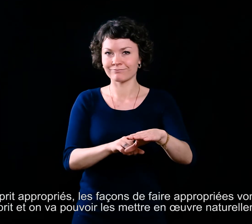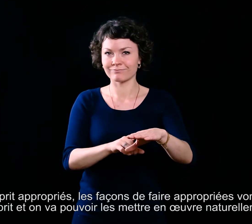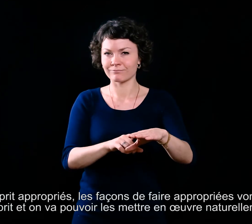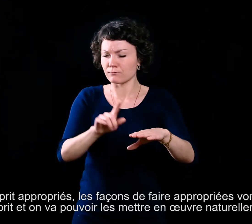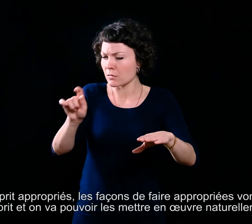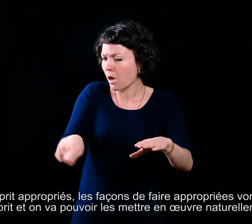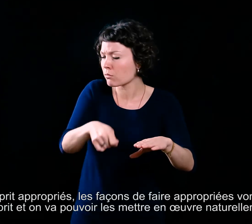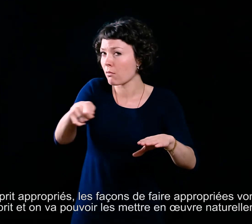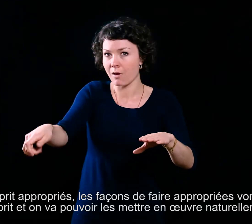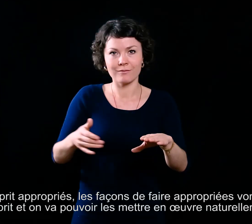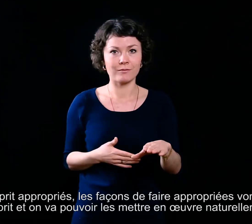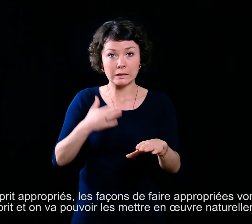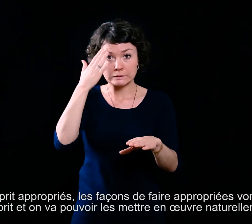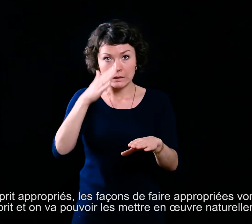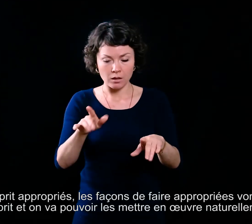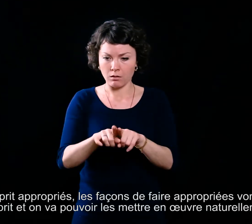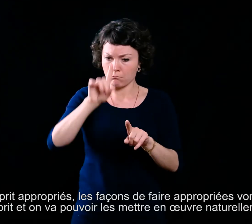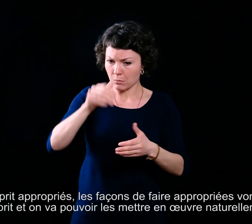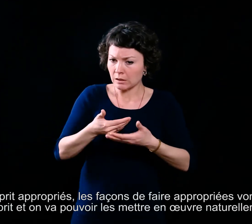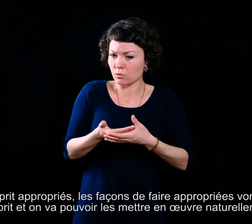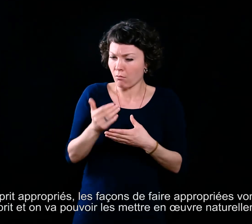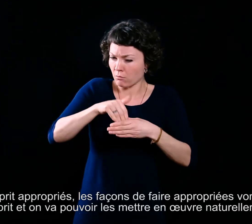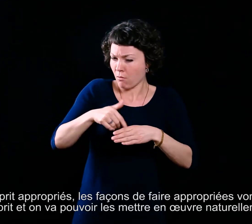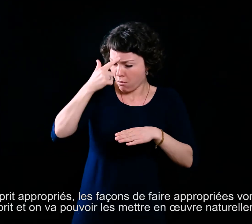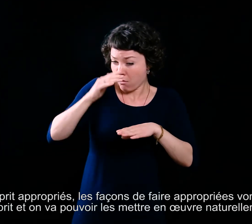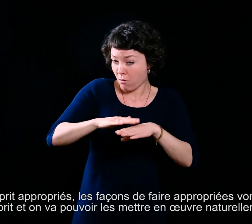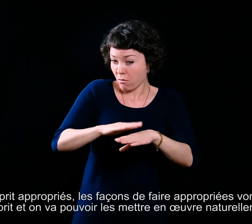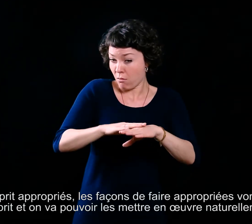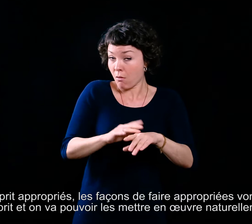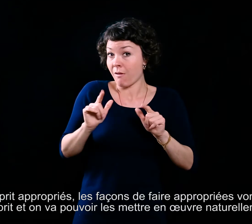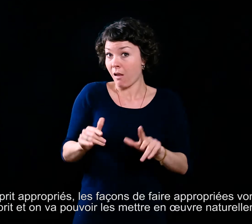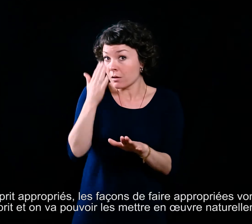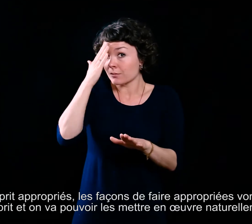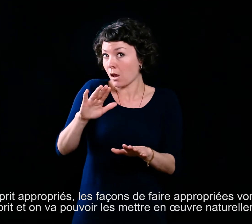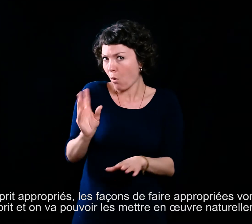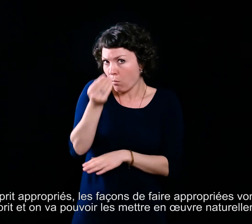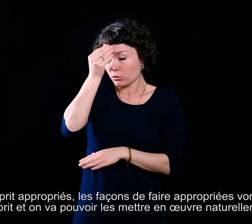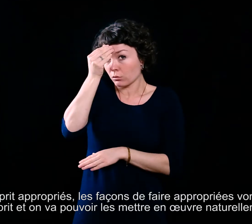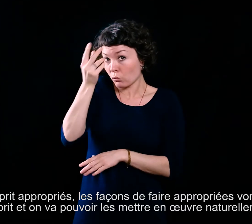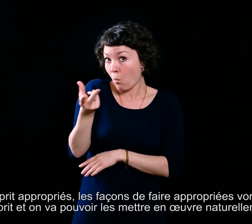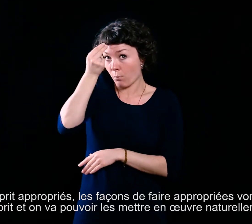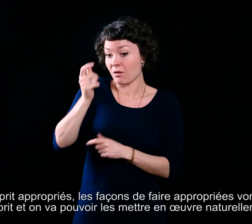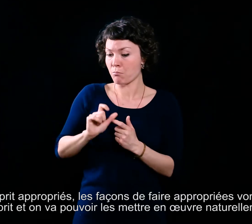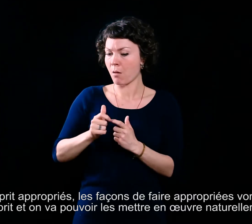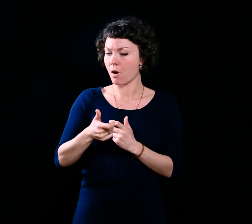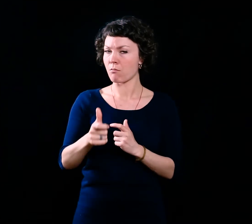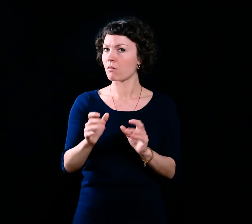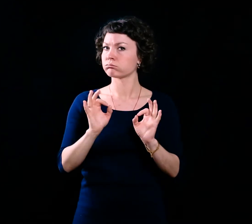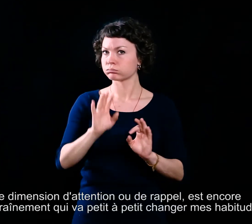les états d'esprit appropriés, les façons de faire appropriées vont s'élever dans l'esprit et on va pouvoir les mettre en œuvre